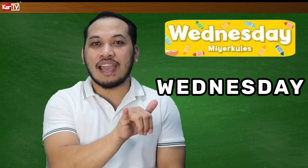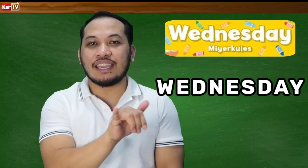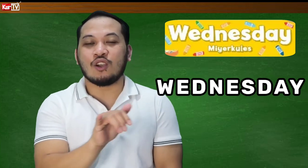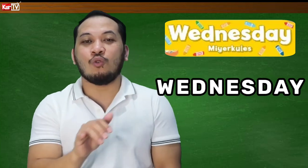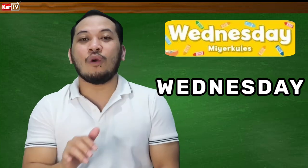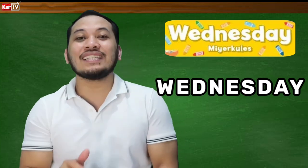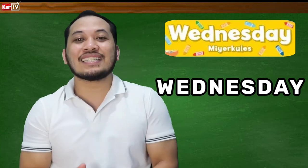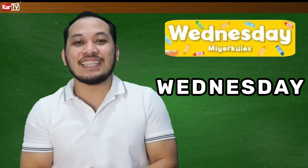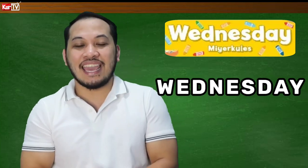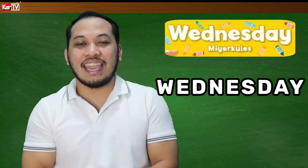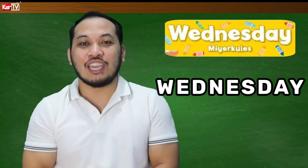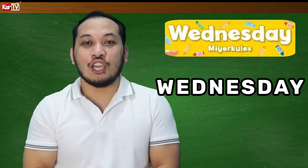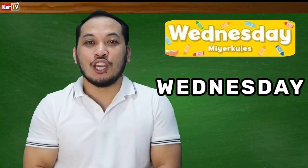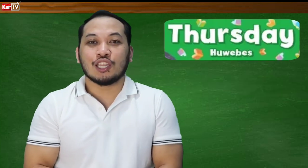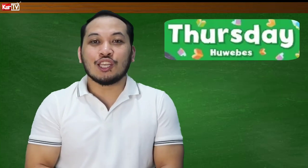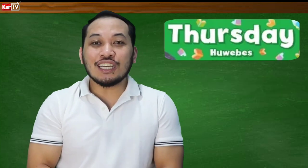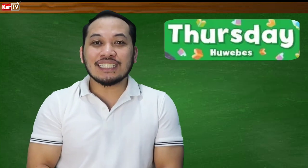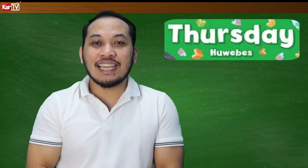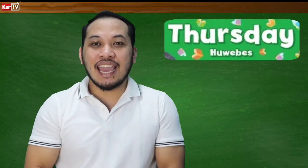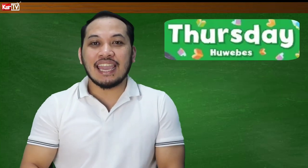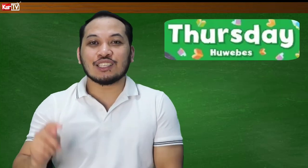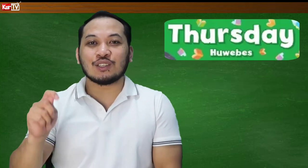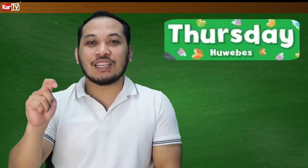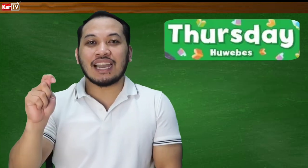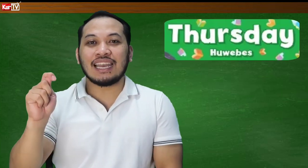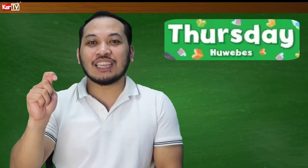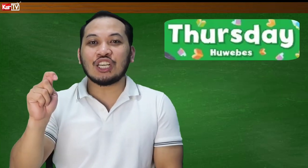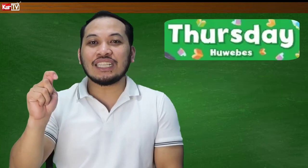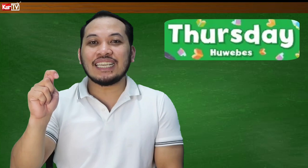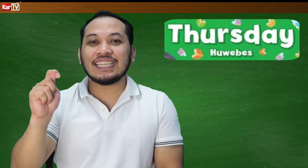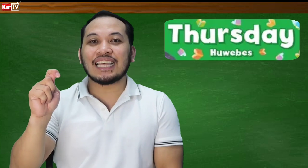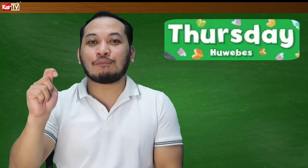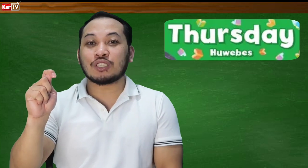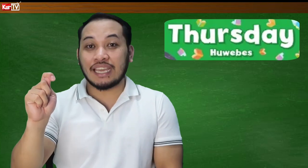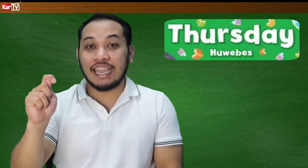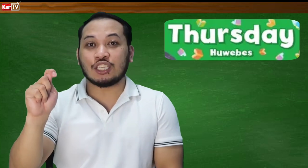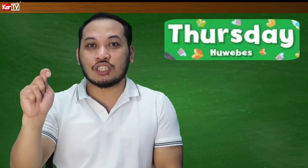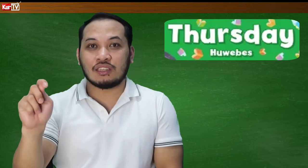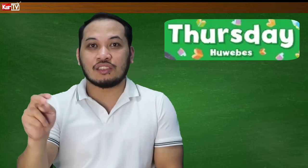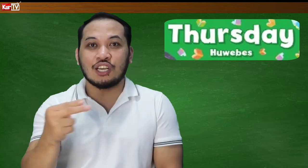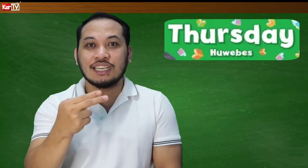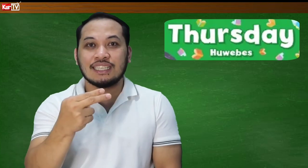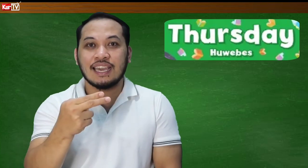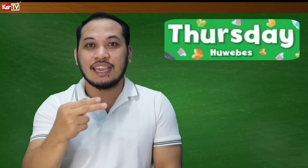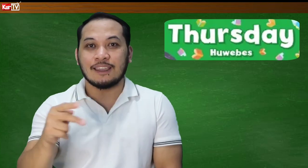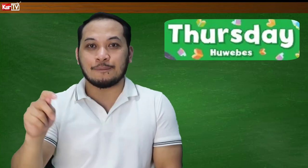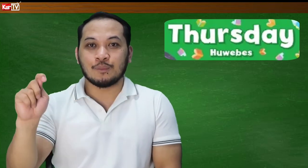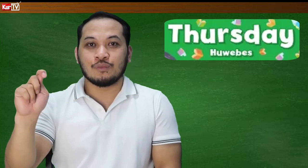W-E-D-N-E-S-D-A-Y. Wednesday. Thursday. So, naka-letter T tapos H. Thursday.